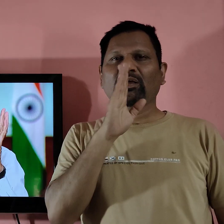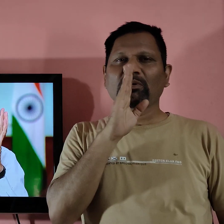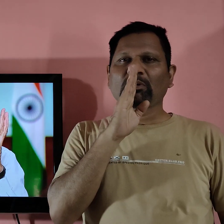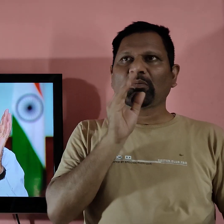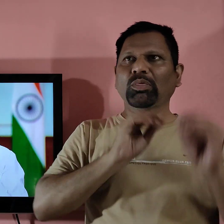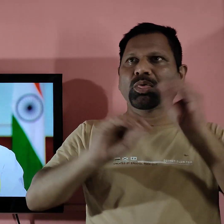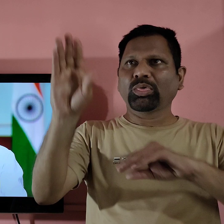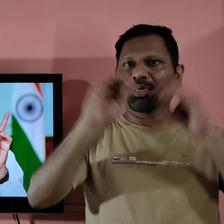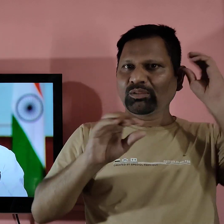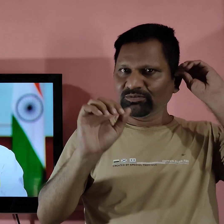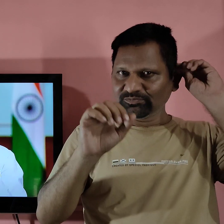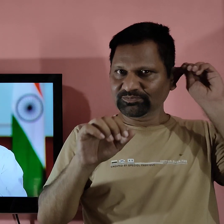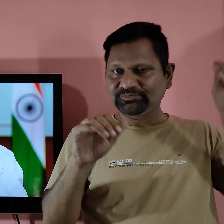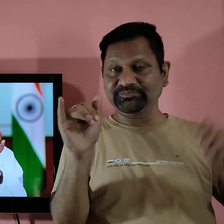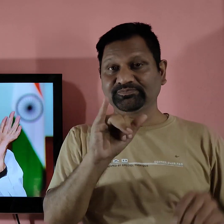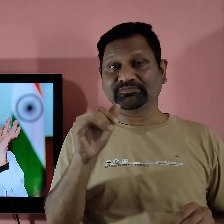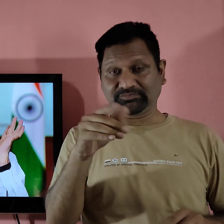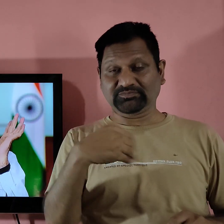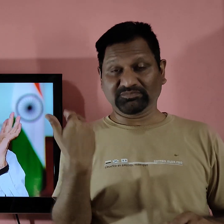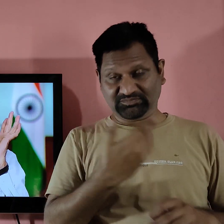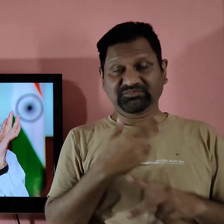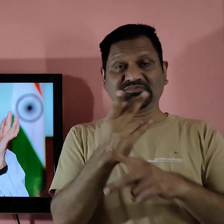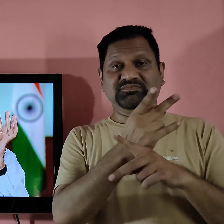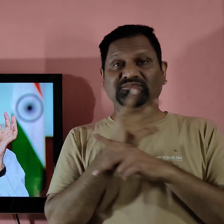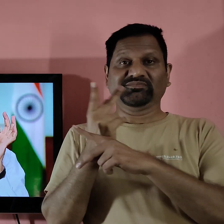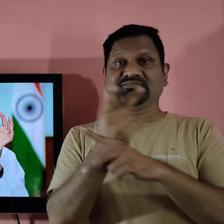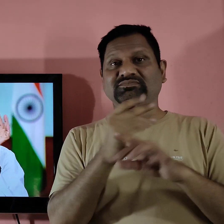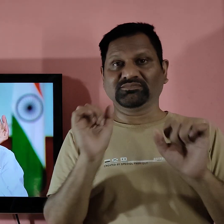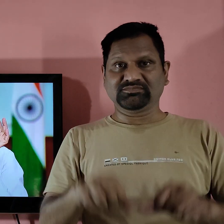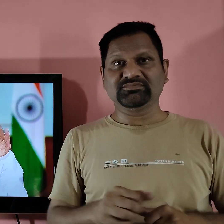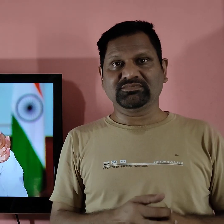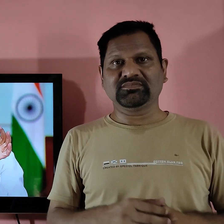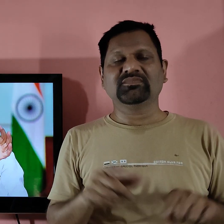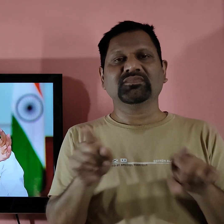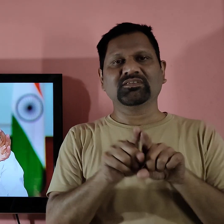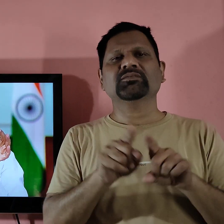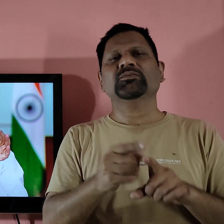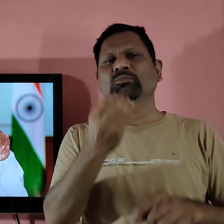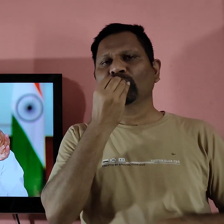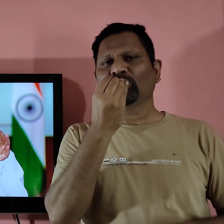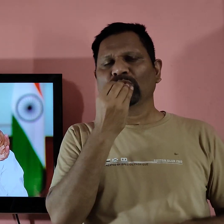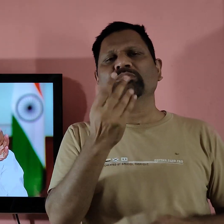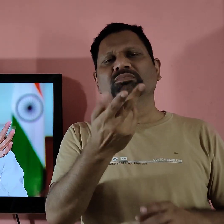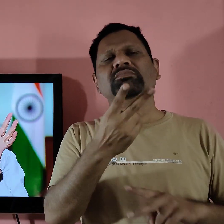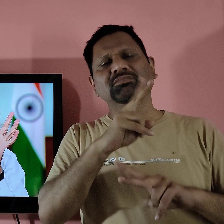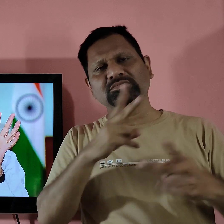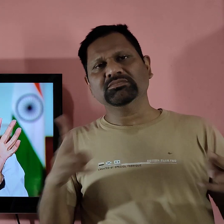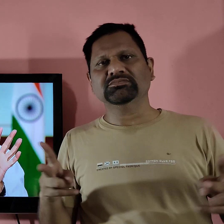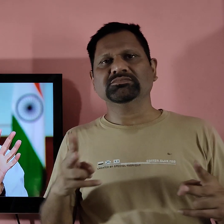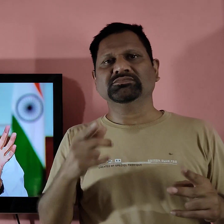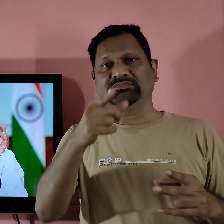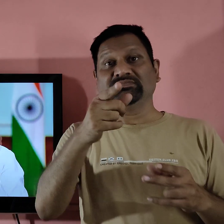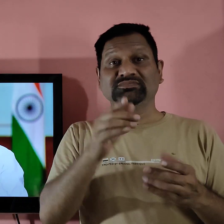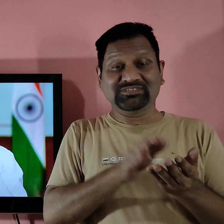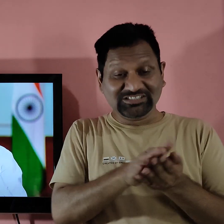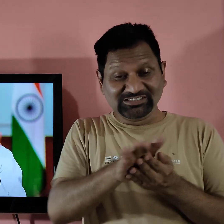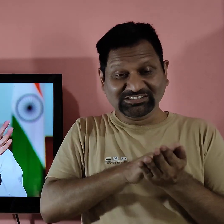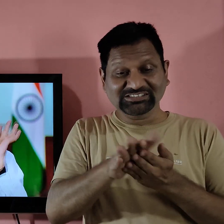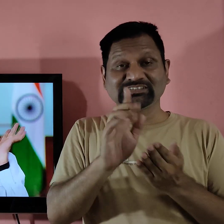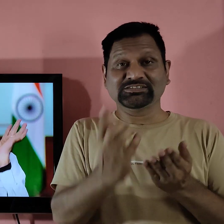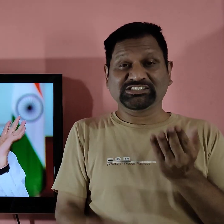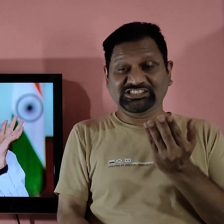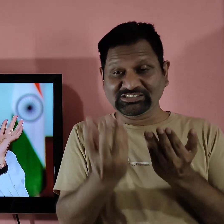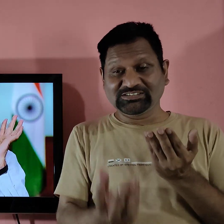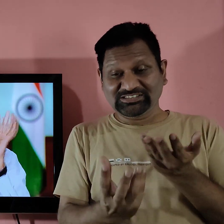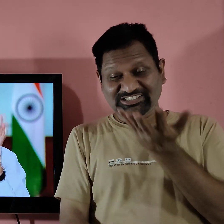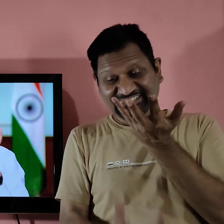है, जिससे हमें सतर्क रहना है। हम जो भी खाएं वो खूब धोकर और खूब पकाकर